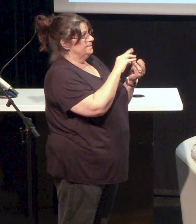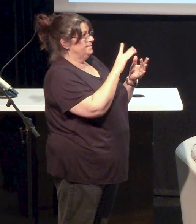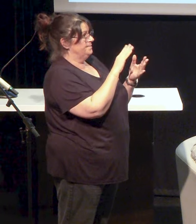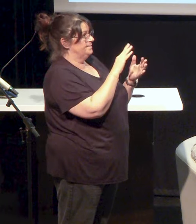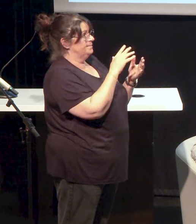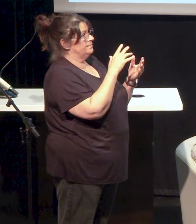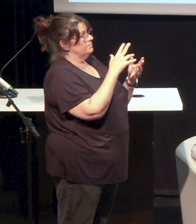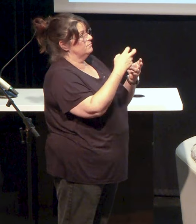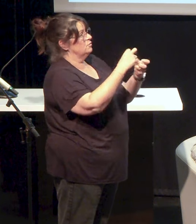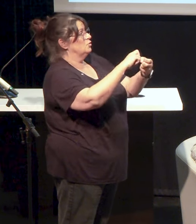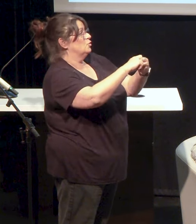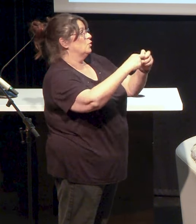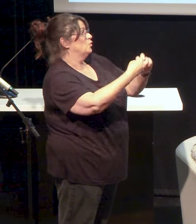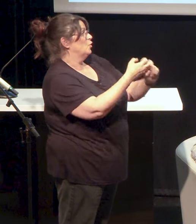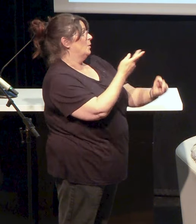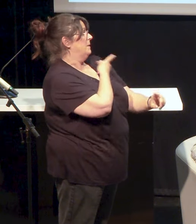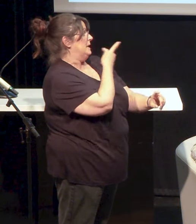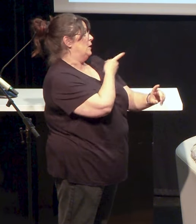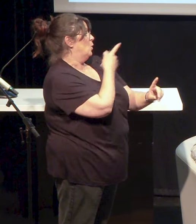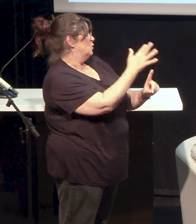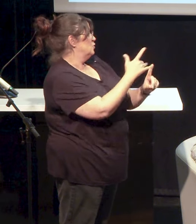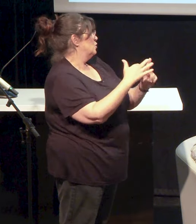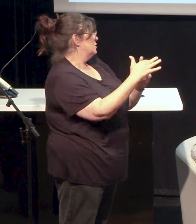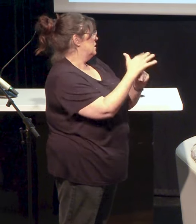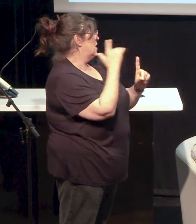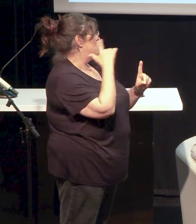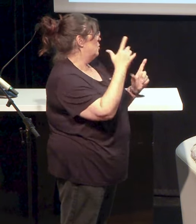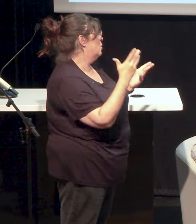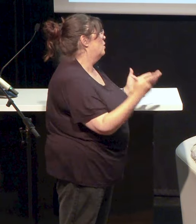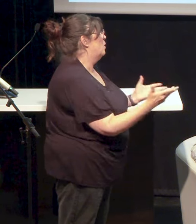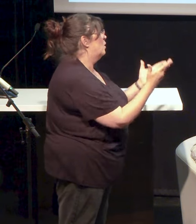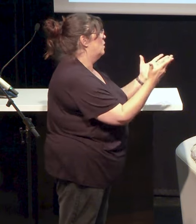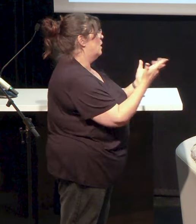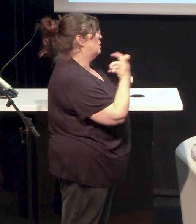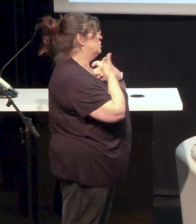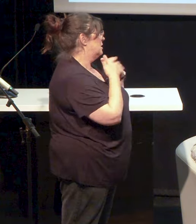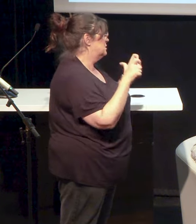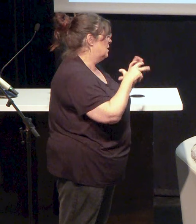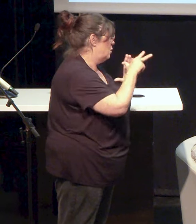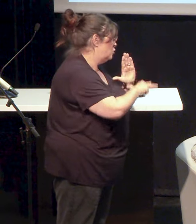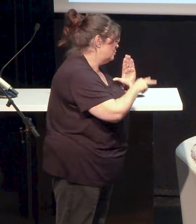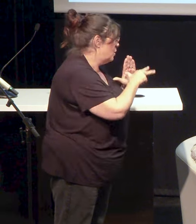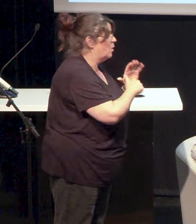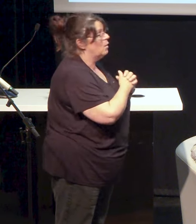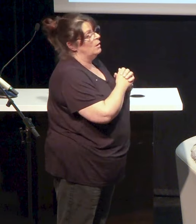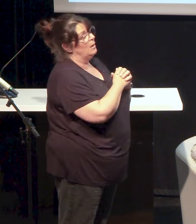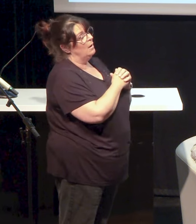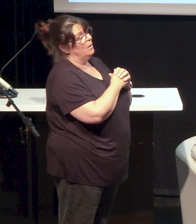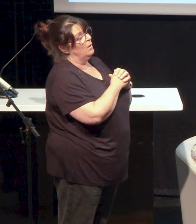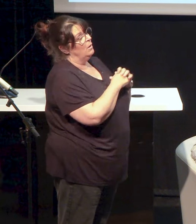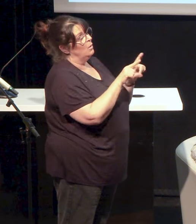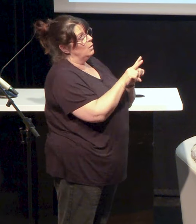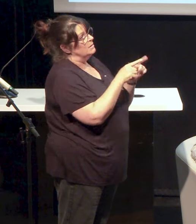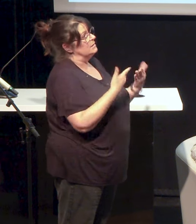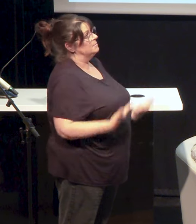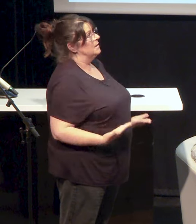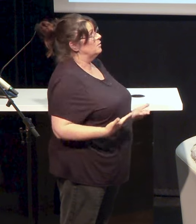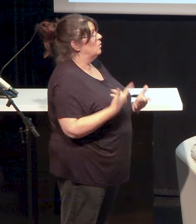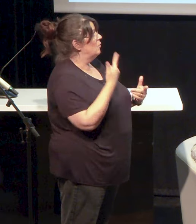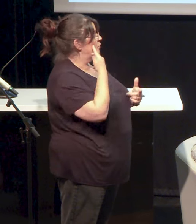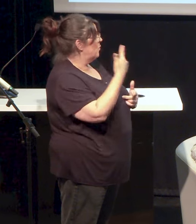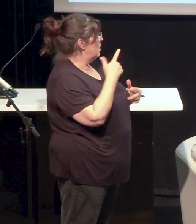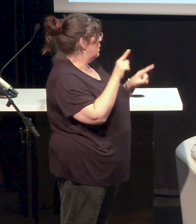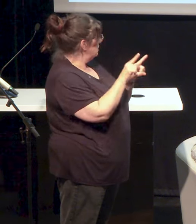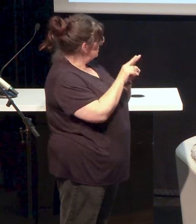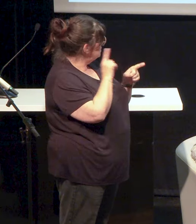et puis une structure médico-sociale pour favoriser l'accès au logement. Maintenant, on voit une bonne progression sur